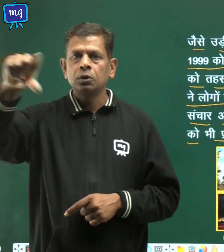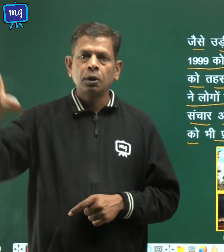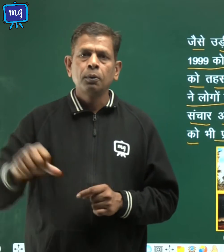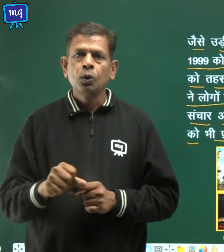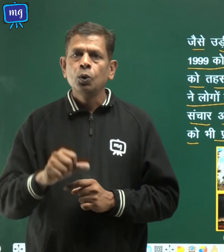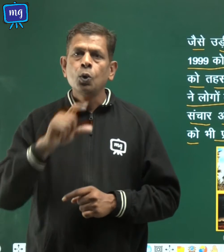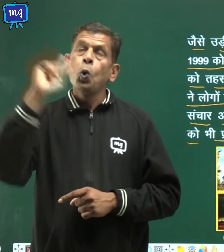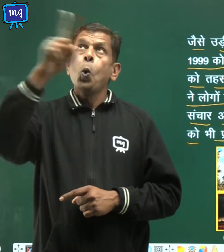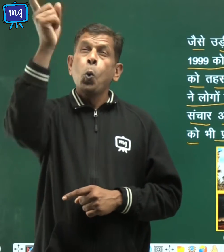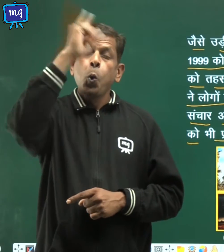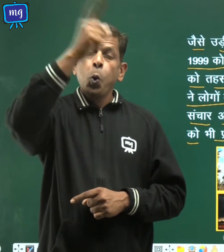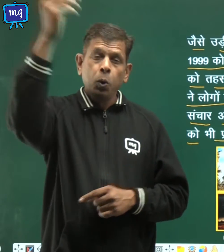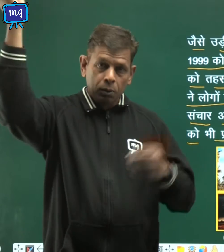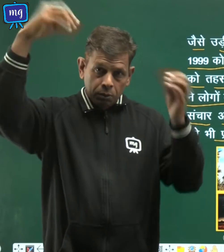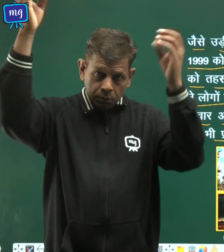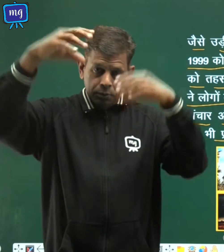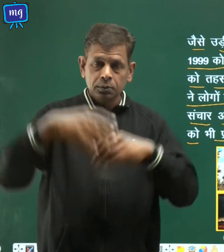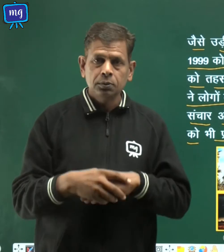चक्रवात ने